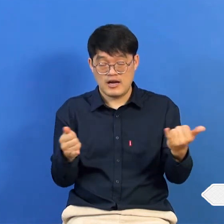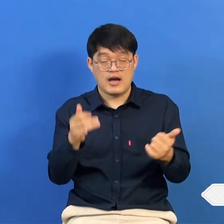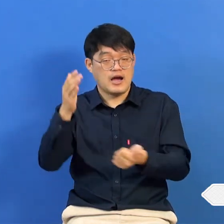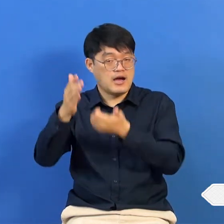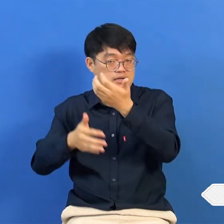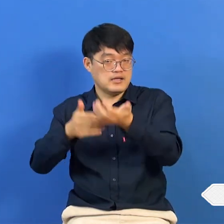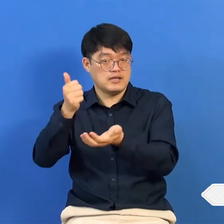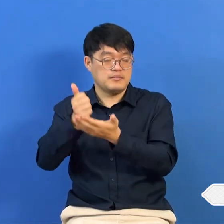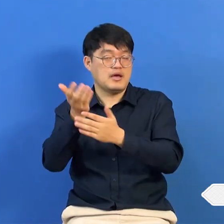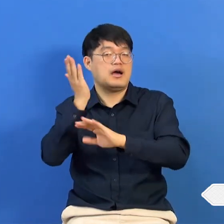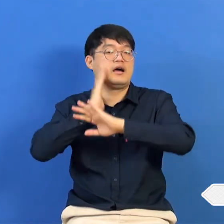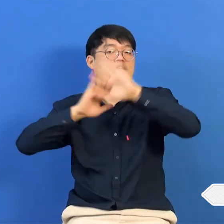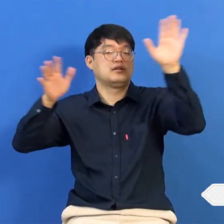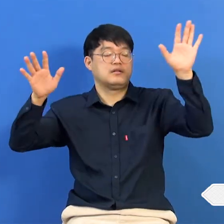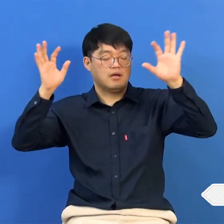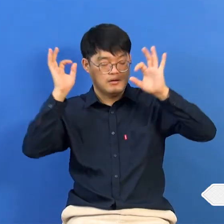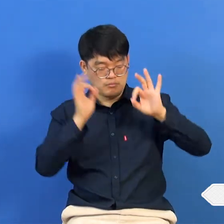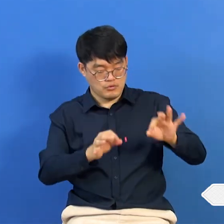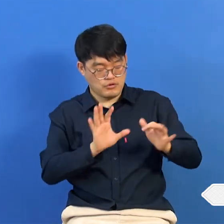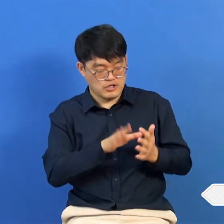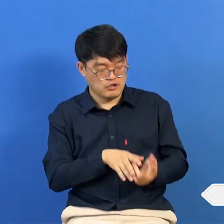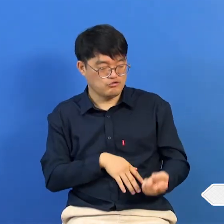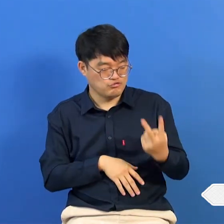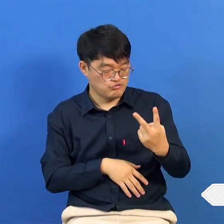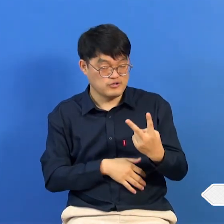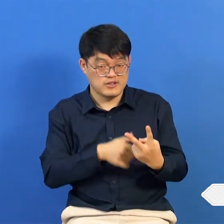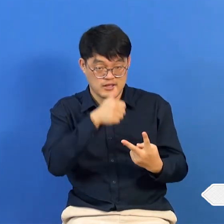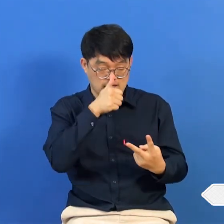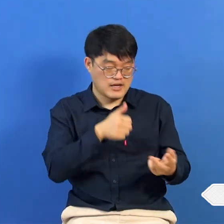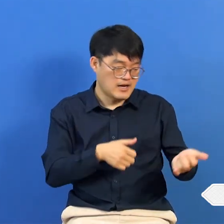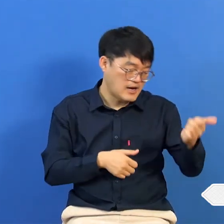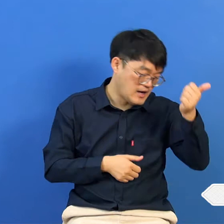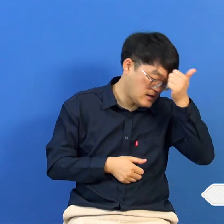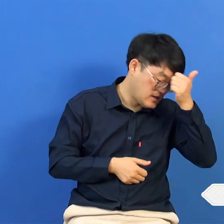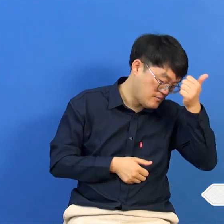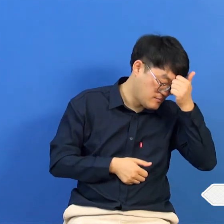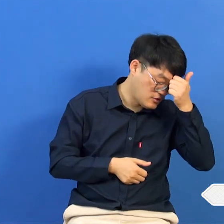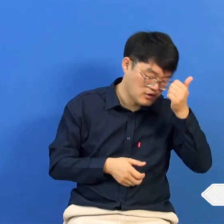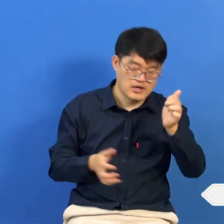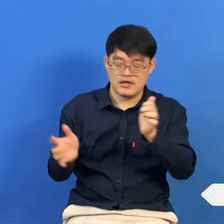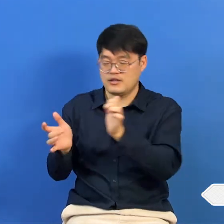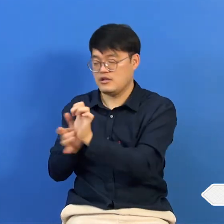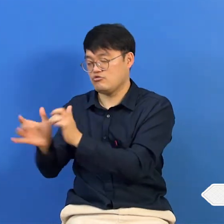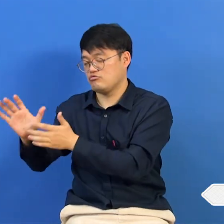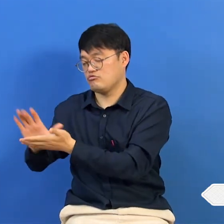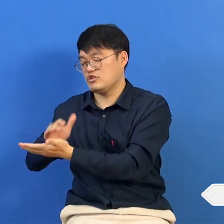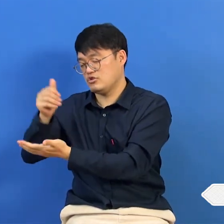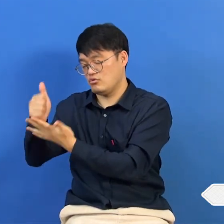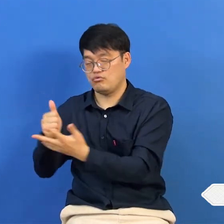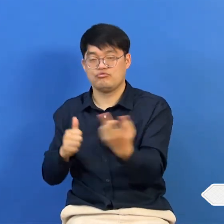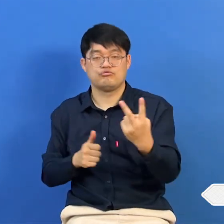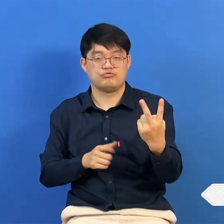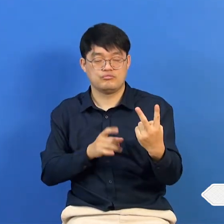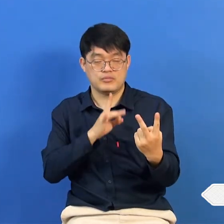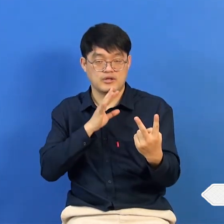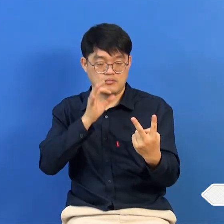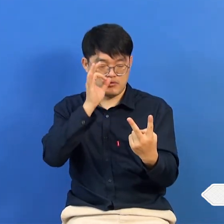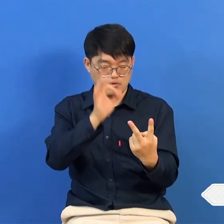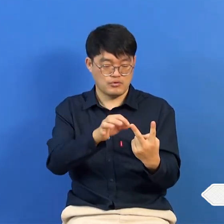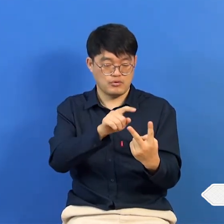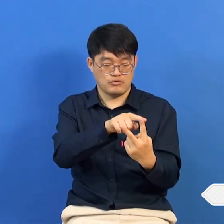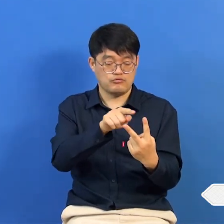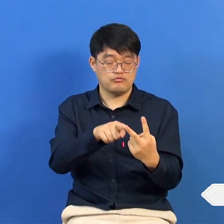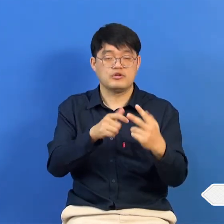하나님이 하늘에서 보시기에는 두 사람밖에 없습니다. 아담과 예수 그리스도밖에는 없습니다. 그들이